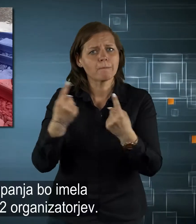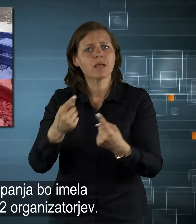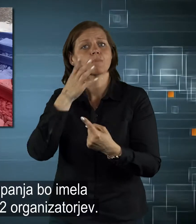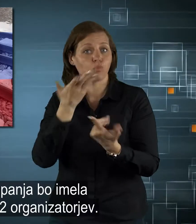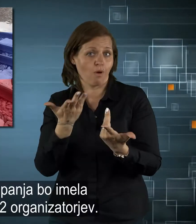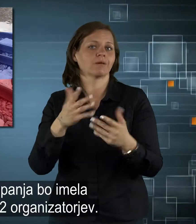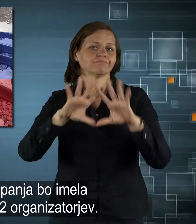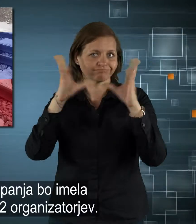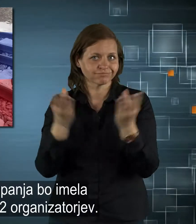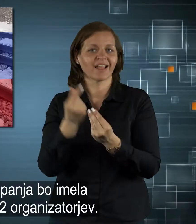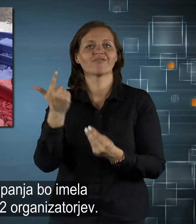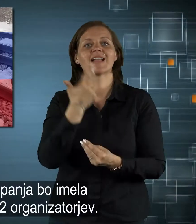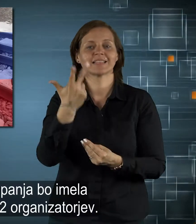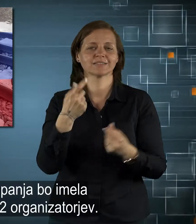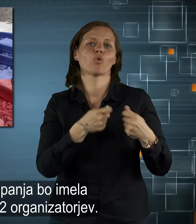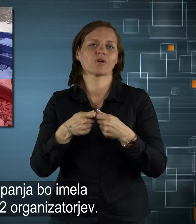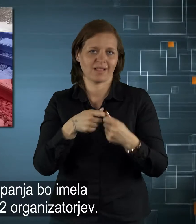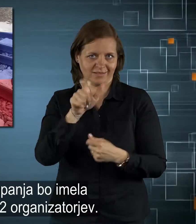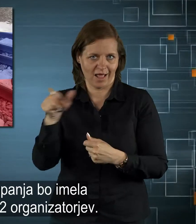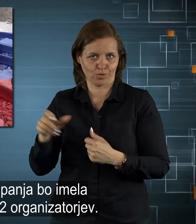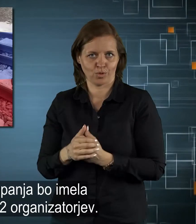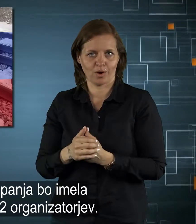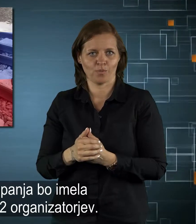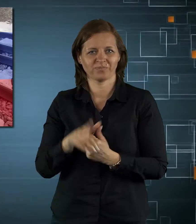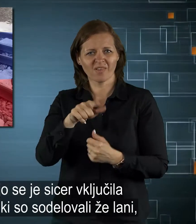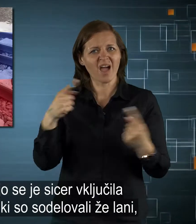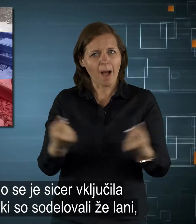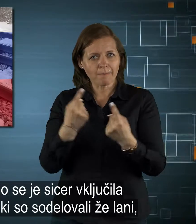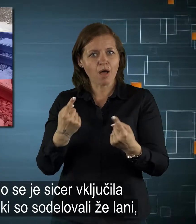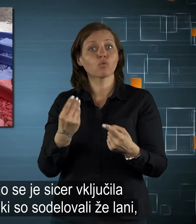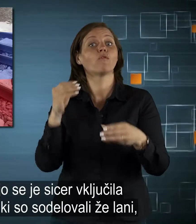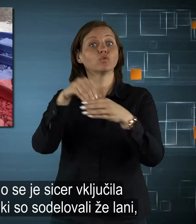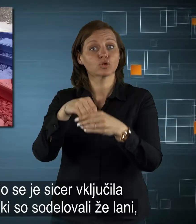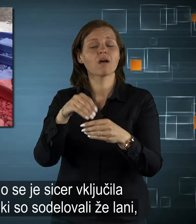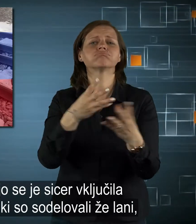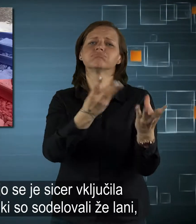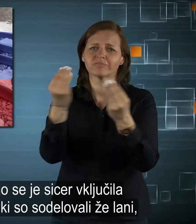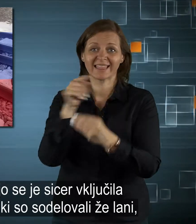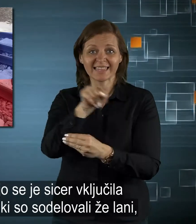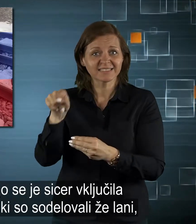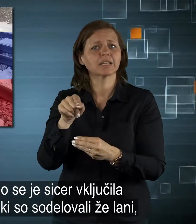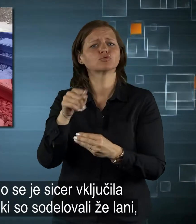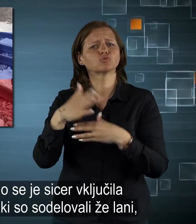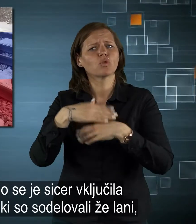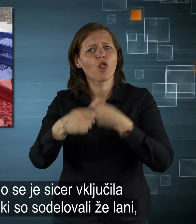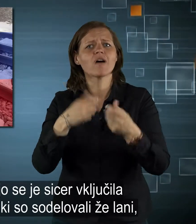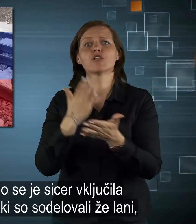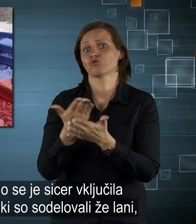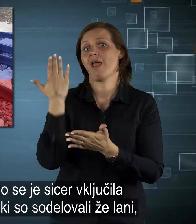Kampanja bo imela torej 32 organizatorjev. V kampanjo se je sicer vključila večina tistih, ki so sodelovali